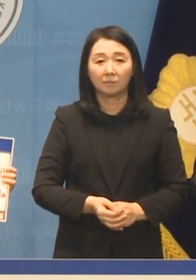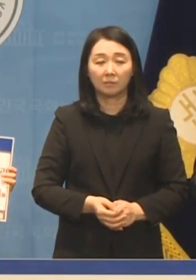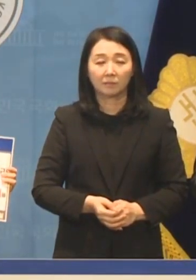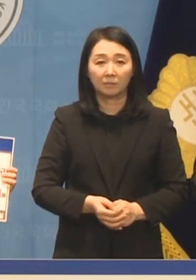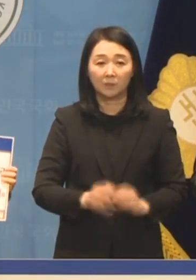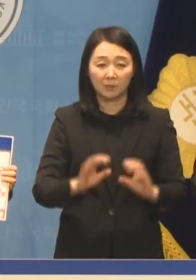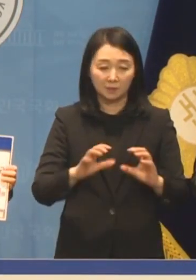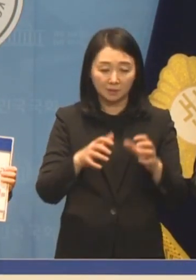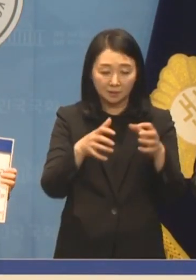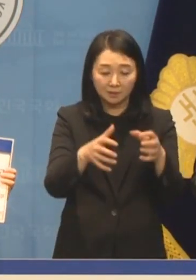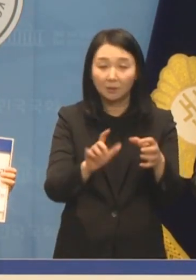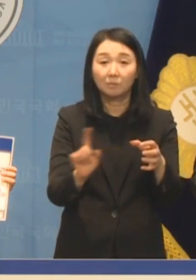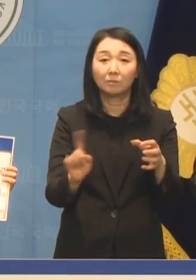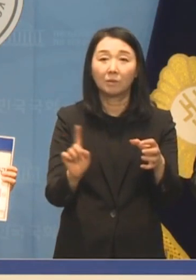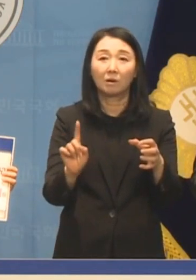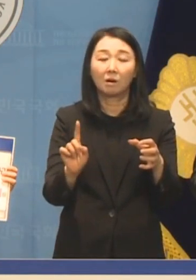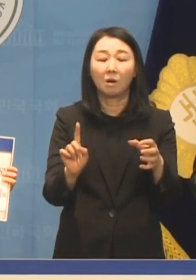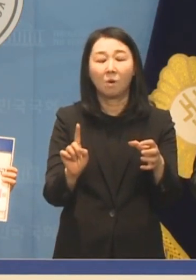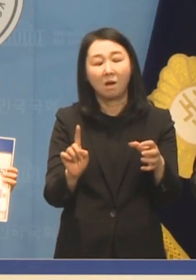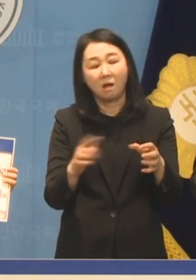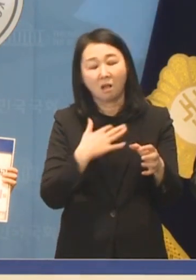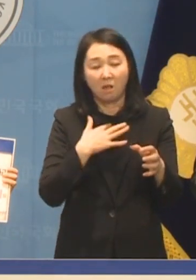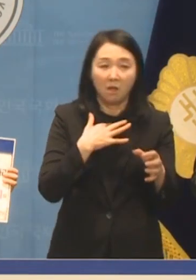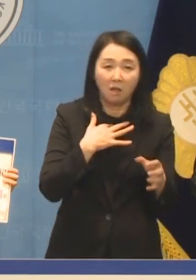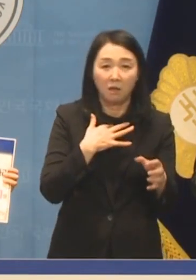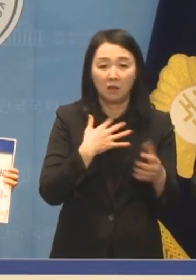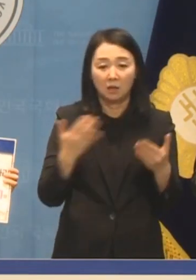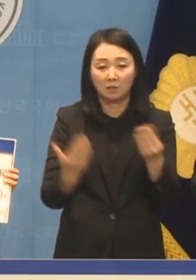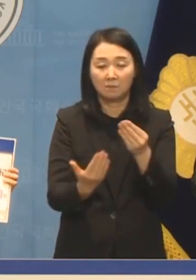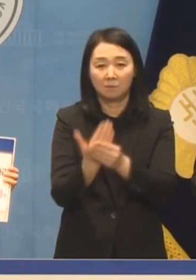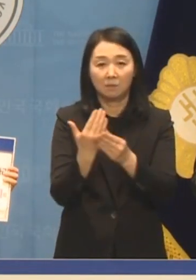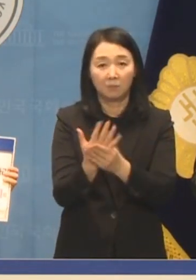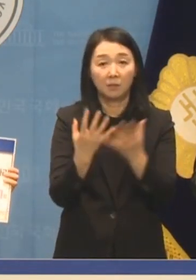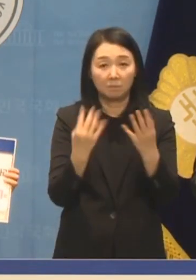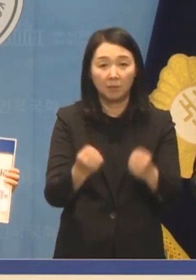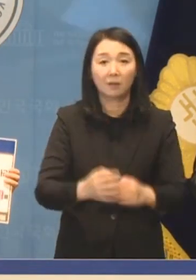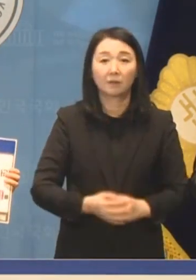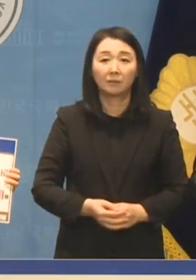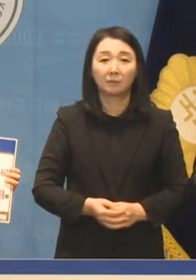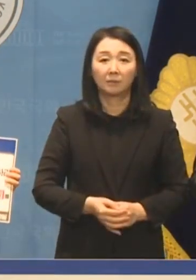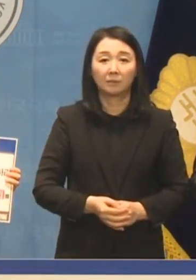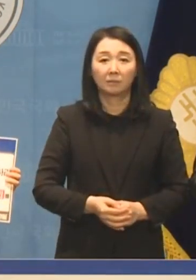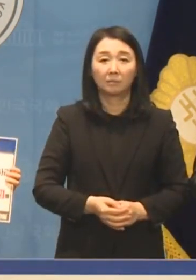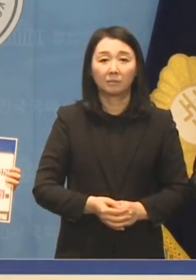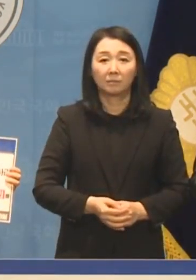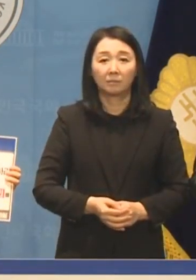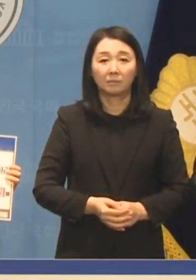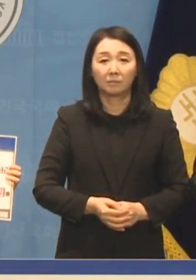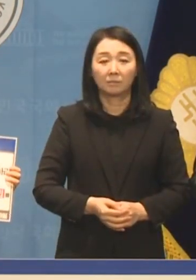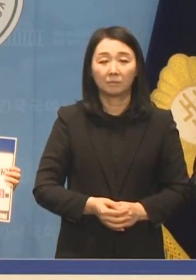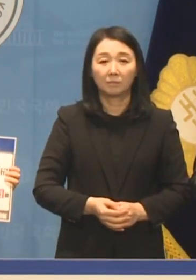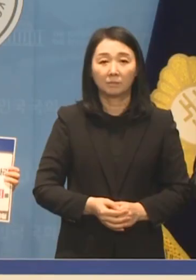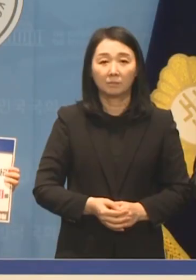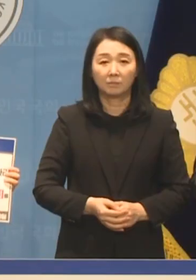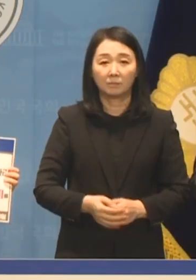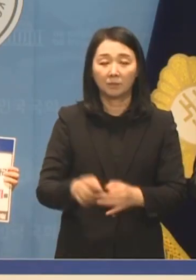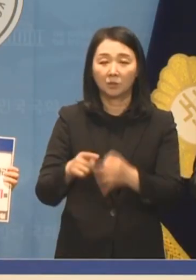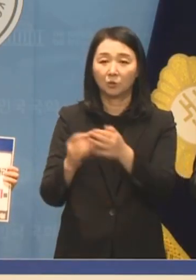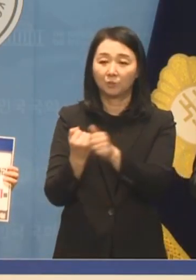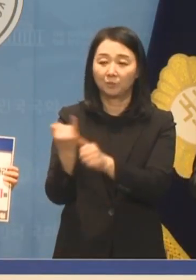세상이 경악할 일들이 계속 일어나고 있습니다. 끝내는 김건희